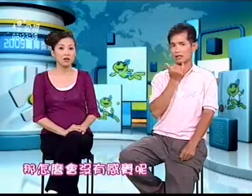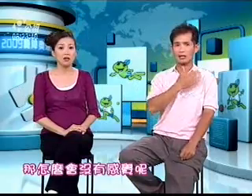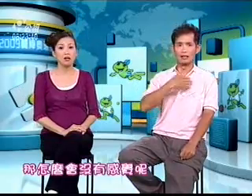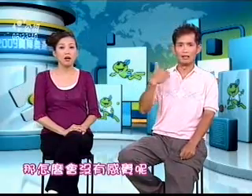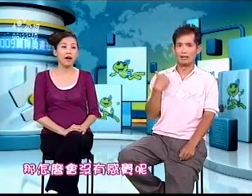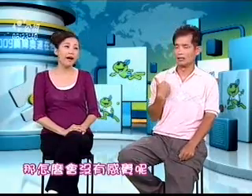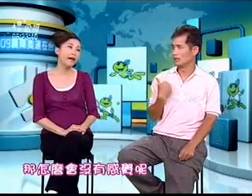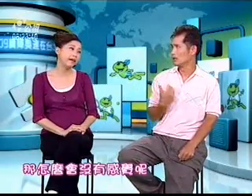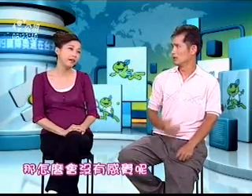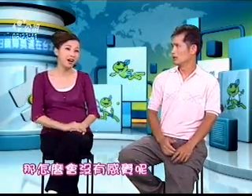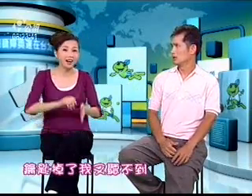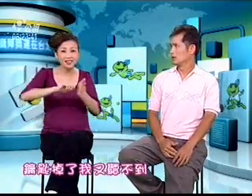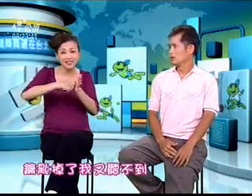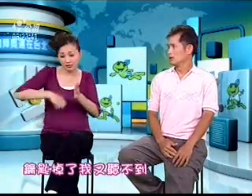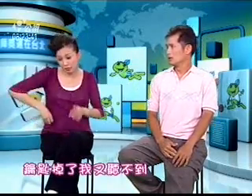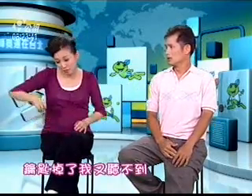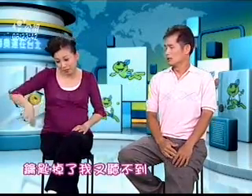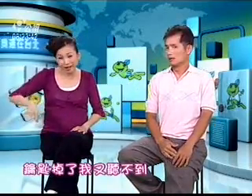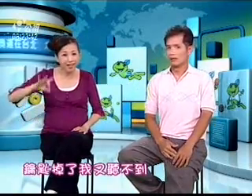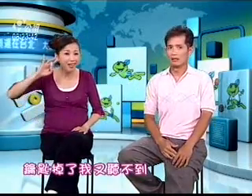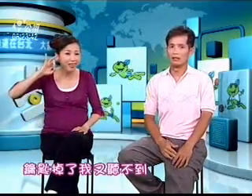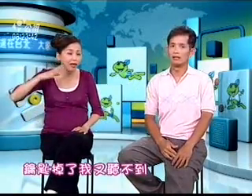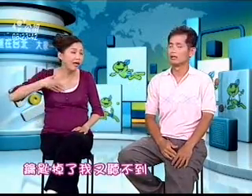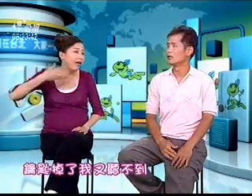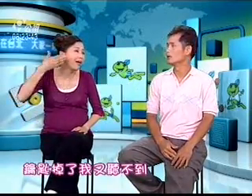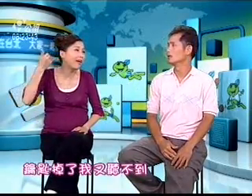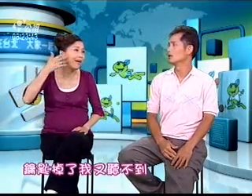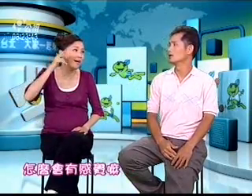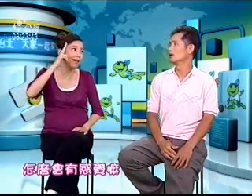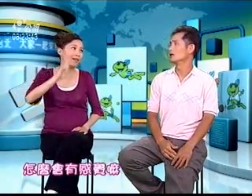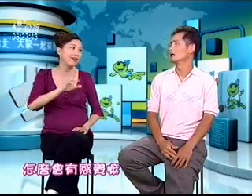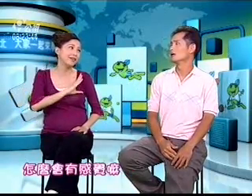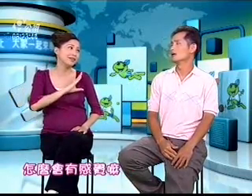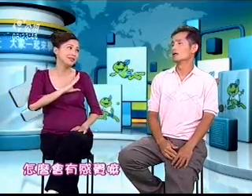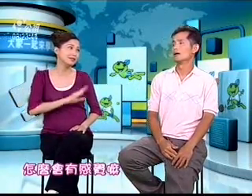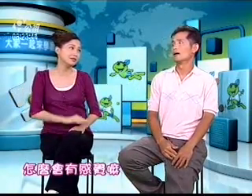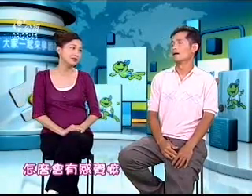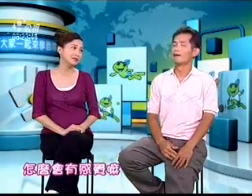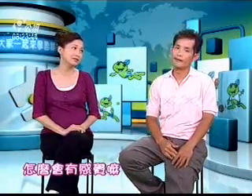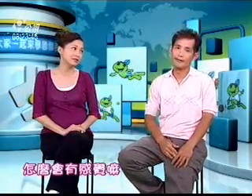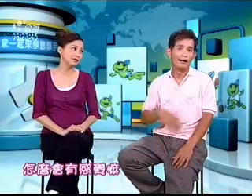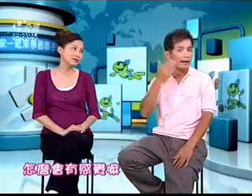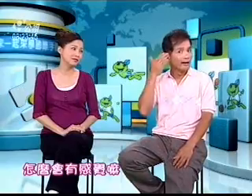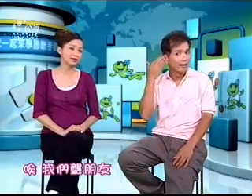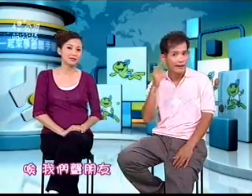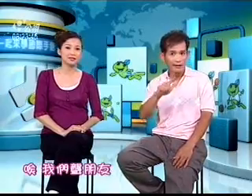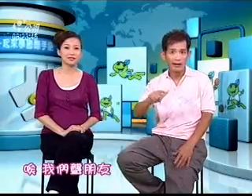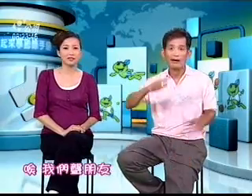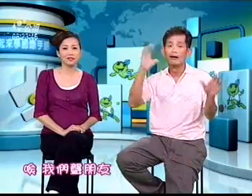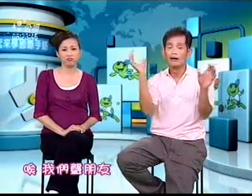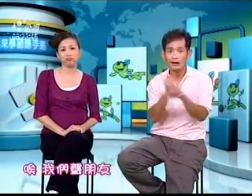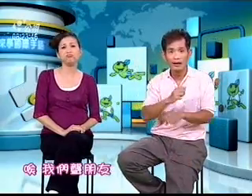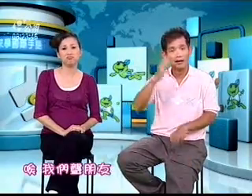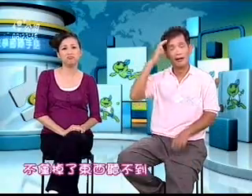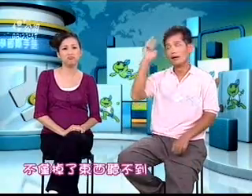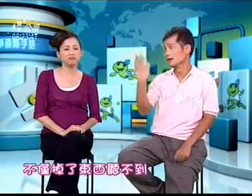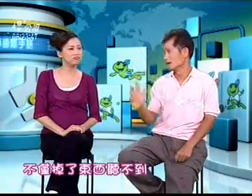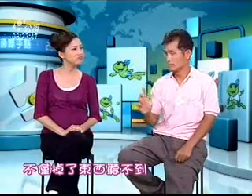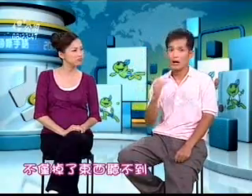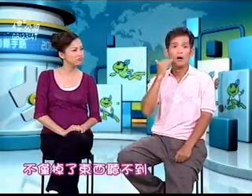感觉呢？ 钥匙掉了，我又听不到，怎么会有感觉嘛？ 我们龙朋友不仅掉了